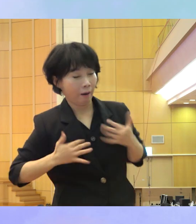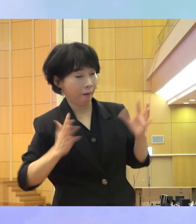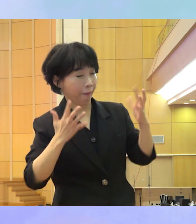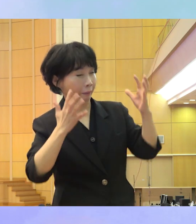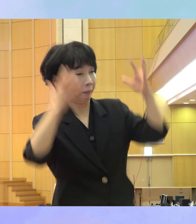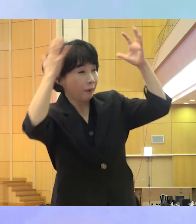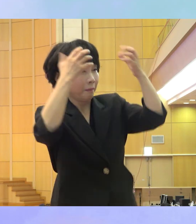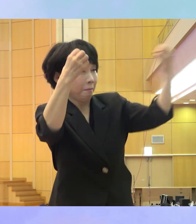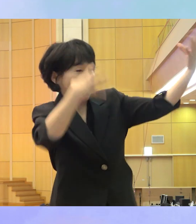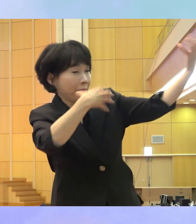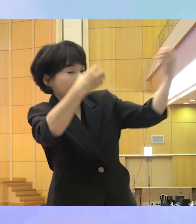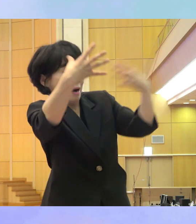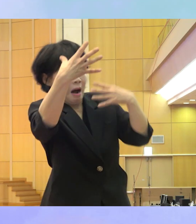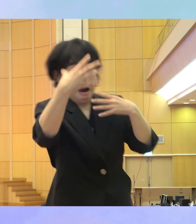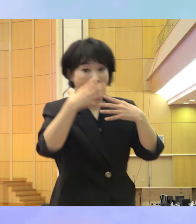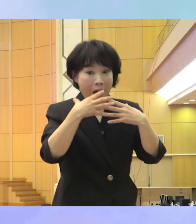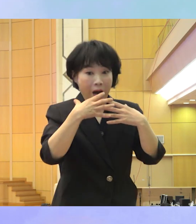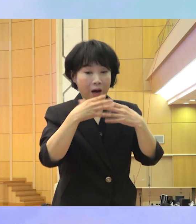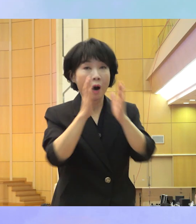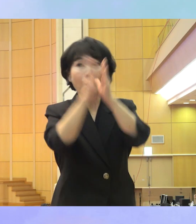함께 말하니 이는 모세와 엘리야라.